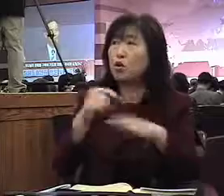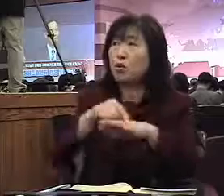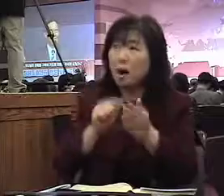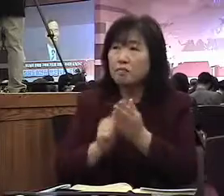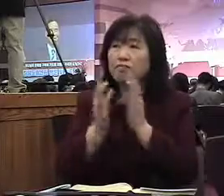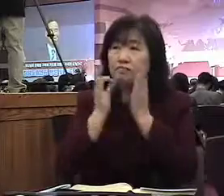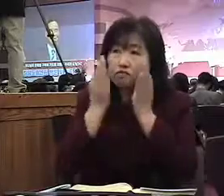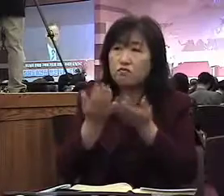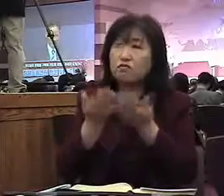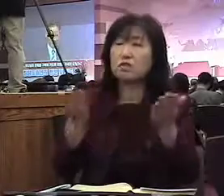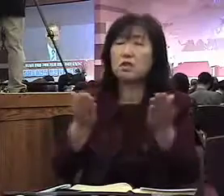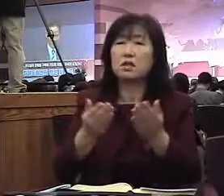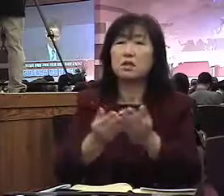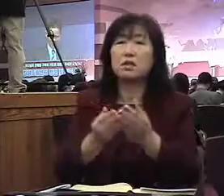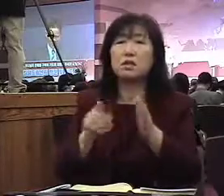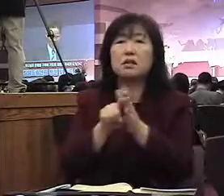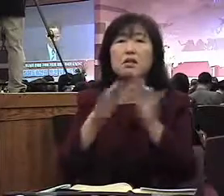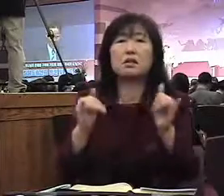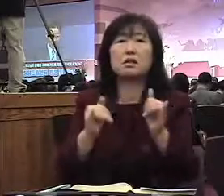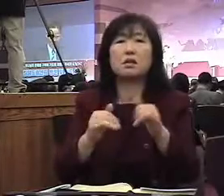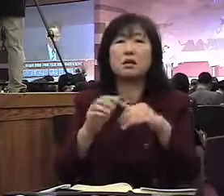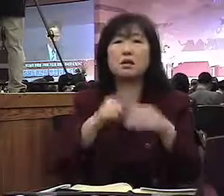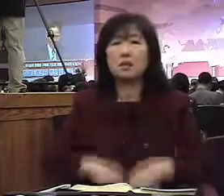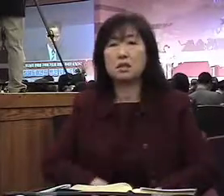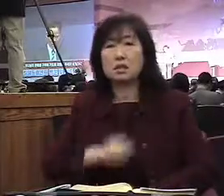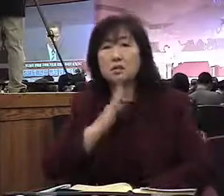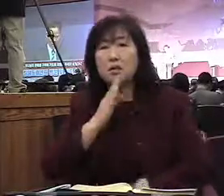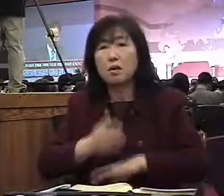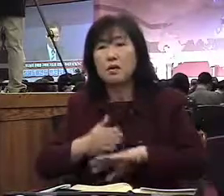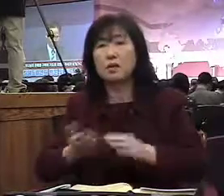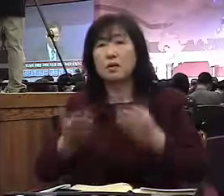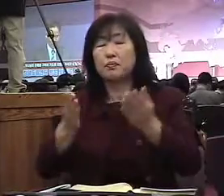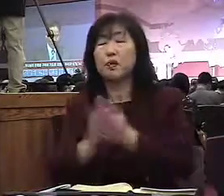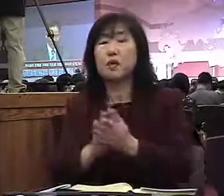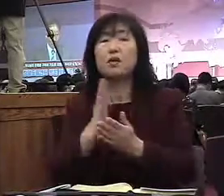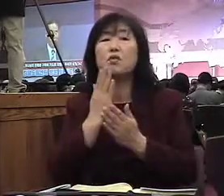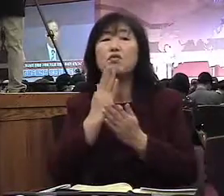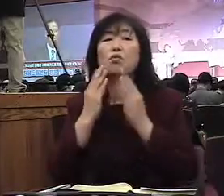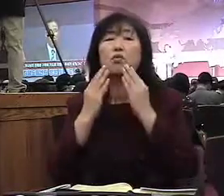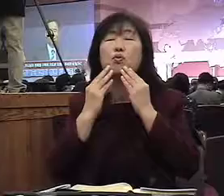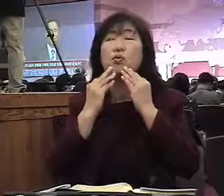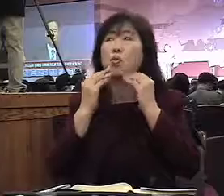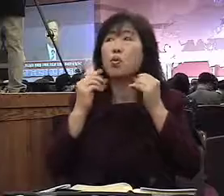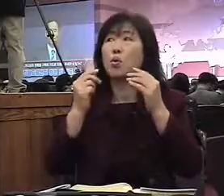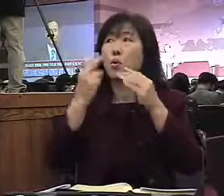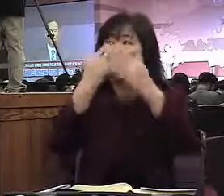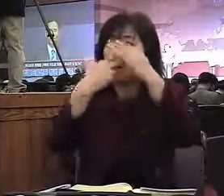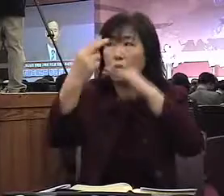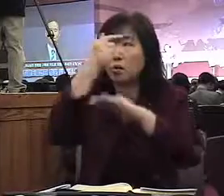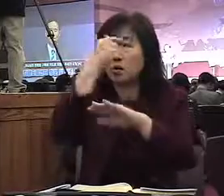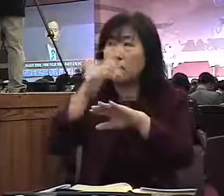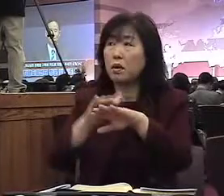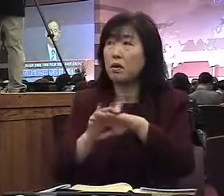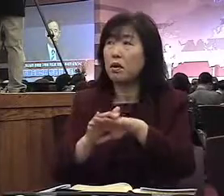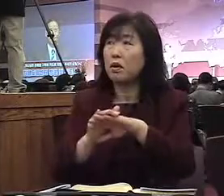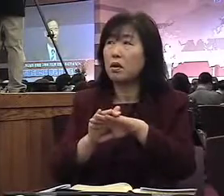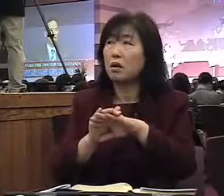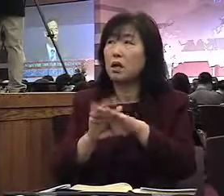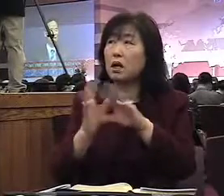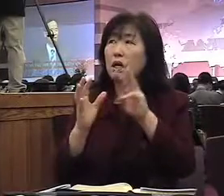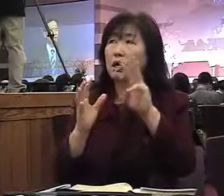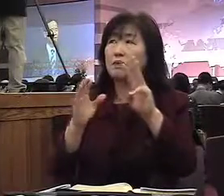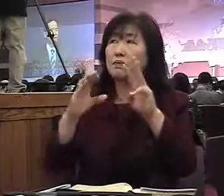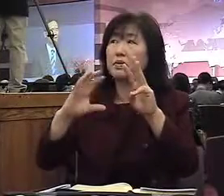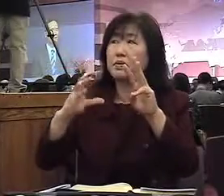교우 여러분들께 진심으로 감사를 드립니다. 이번 토요 새벽 비전 예배는 3세대가